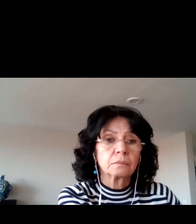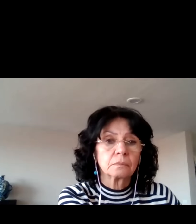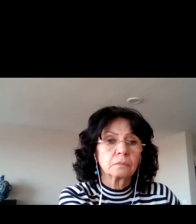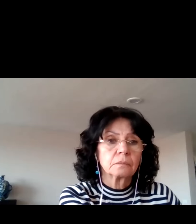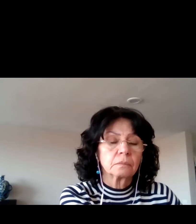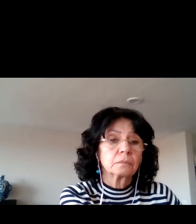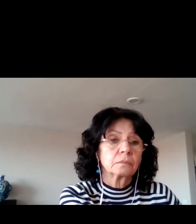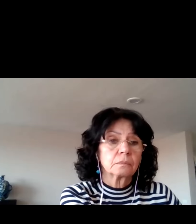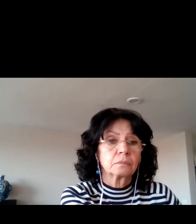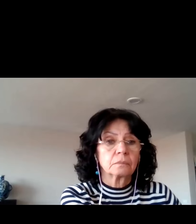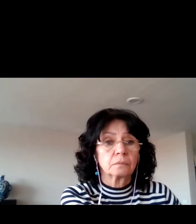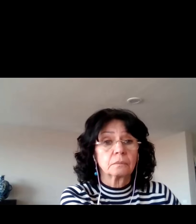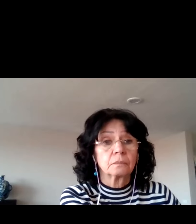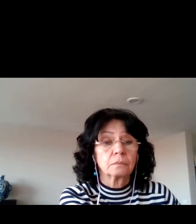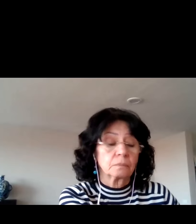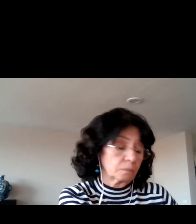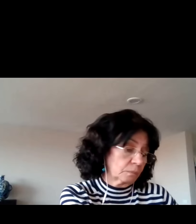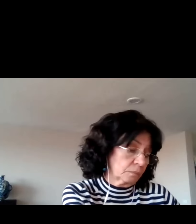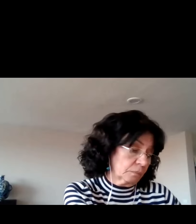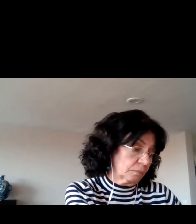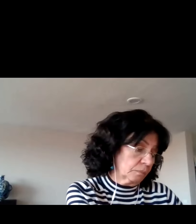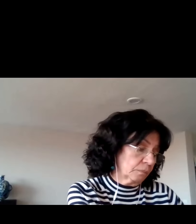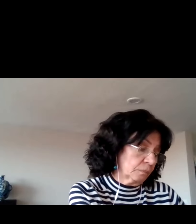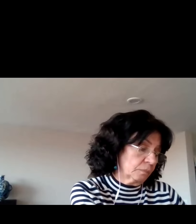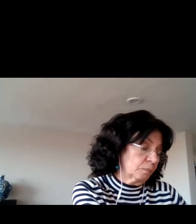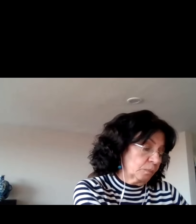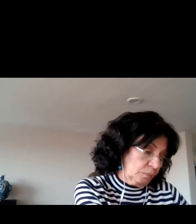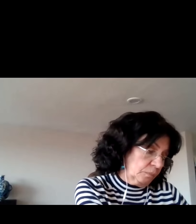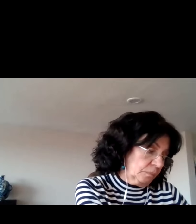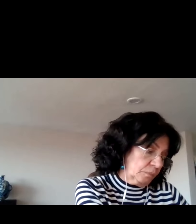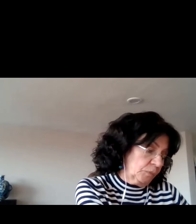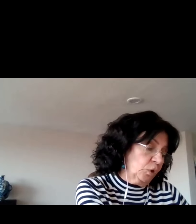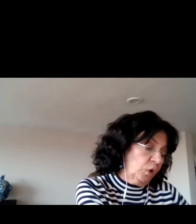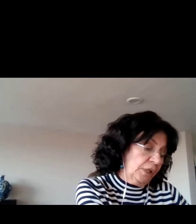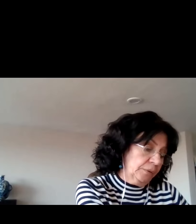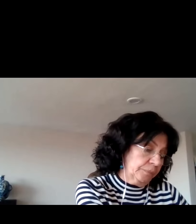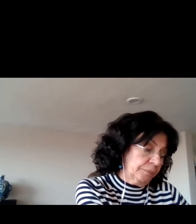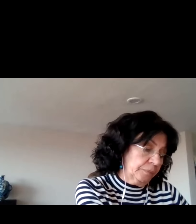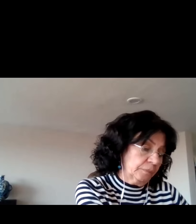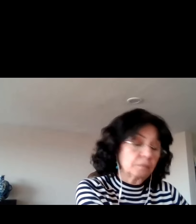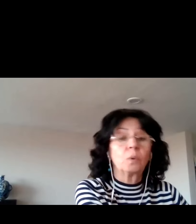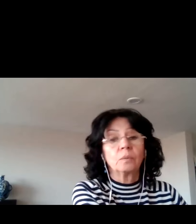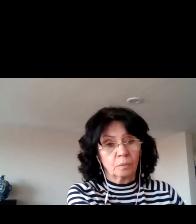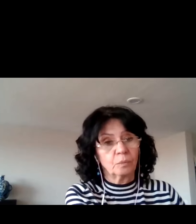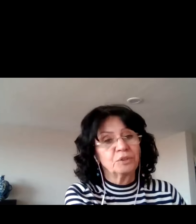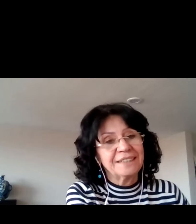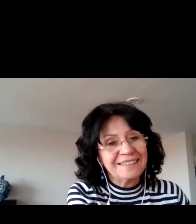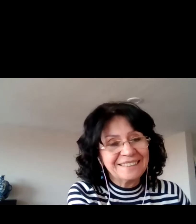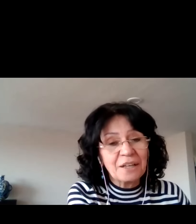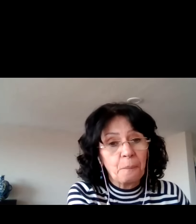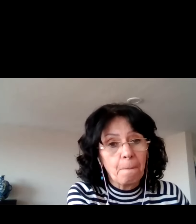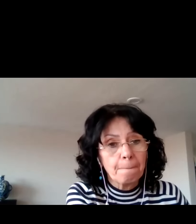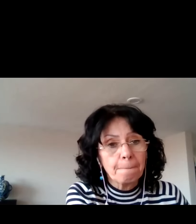datos personales? Pues cada uno de esos perfiles necesitas un aviso de privacidad diferente. No puede ser el mismo. Tienes